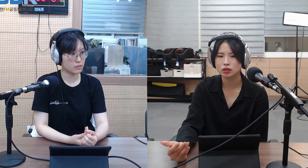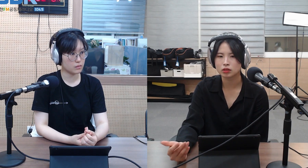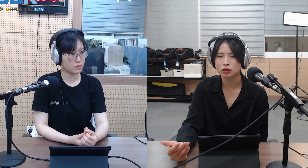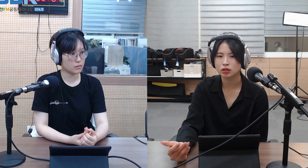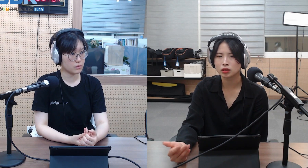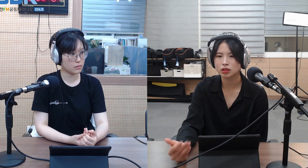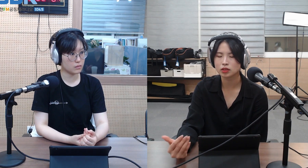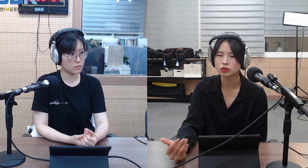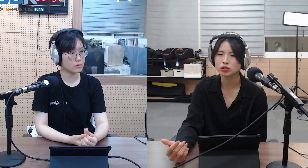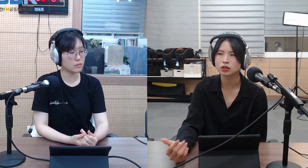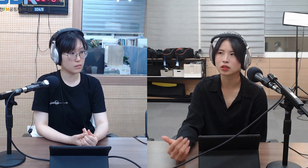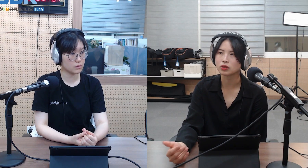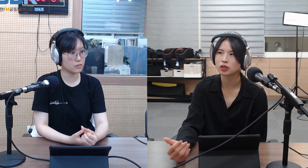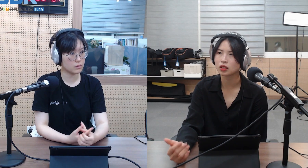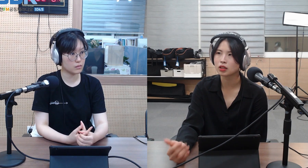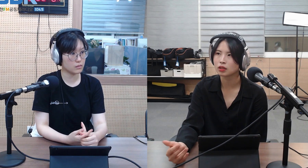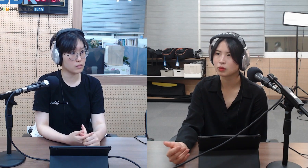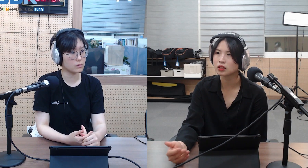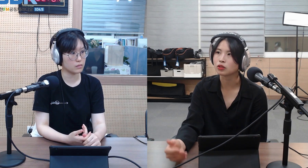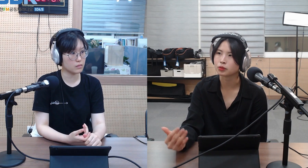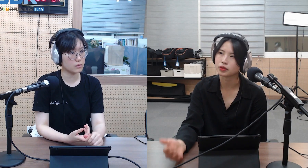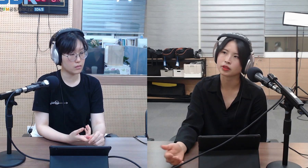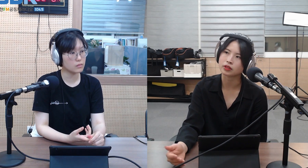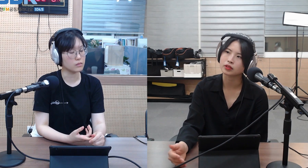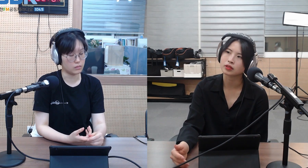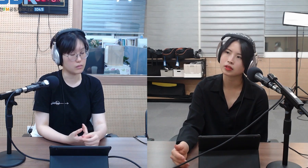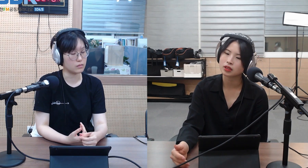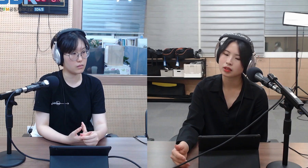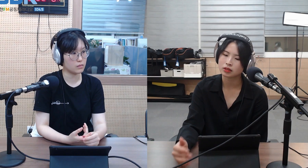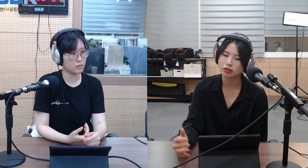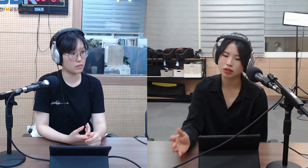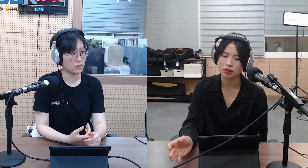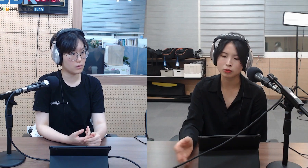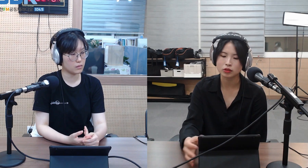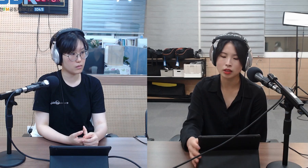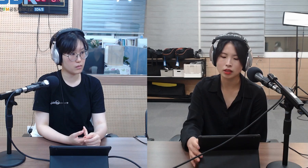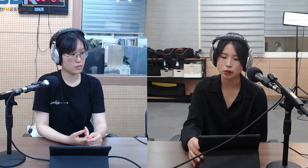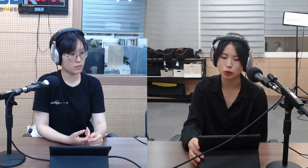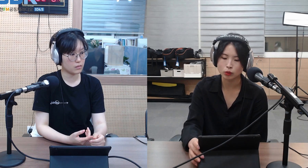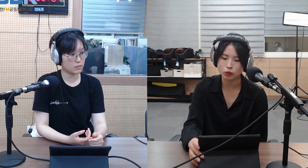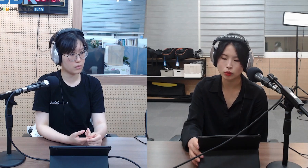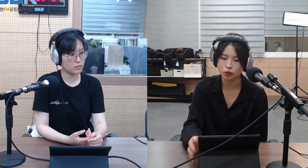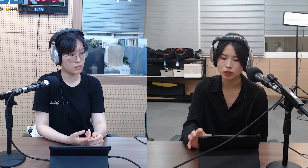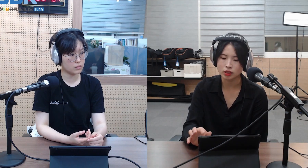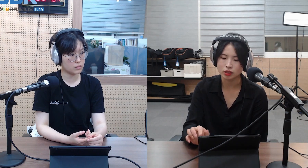그러니까 일을 할 수 있는 기회가 많이 없어요. 그렇기 때문에 지금